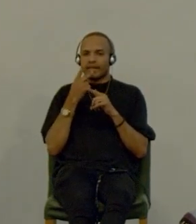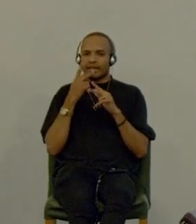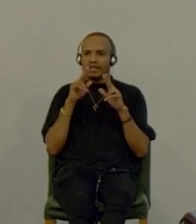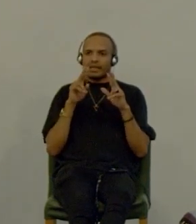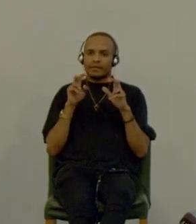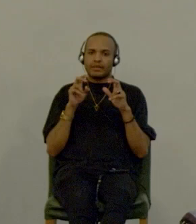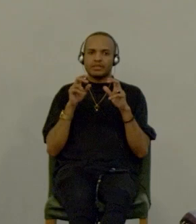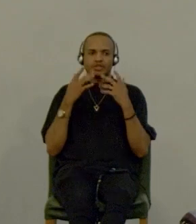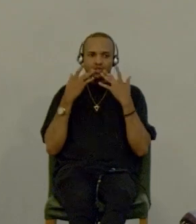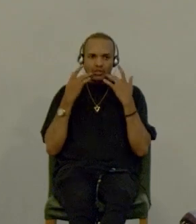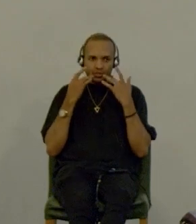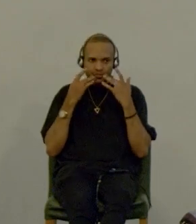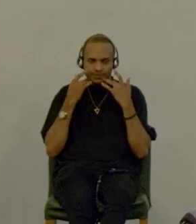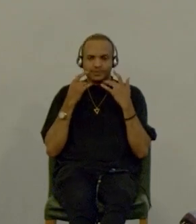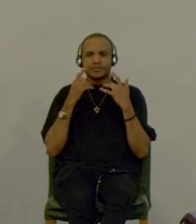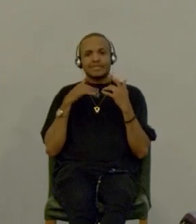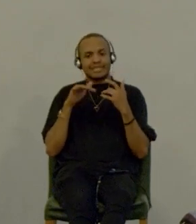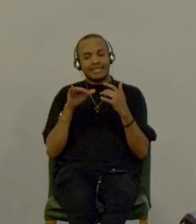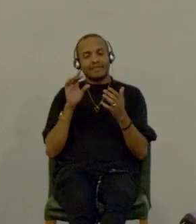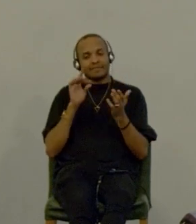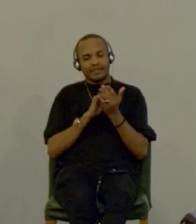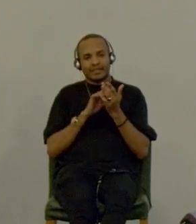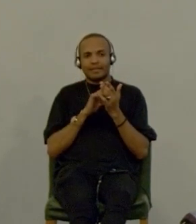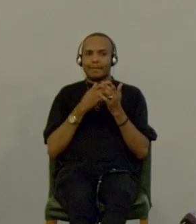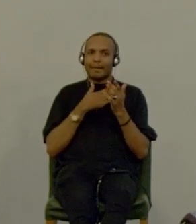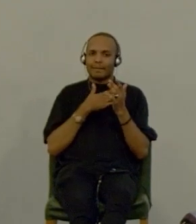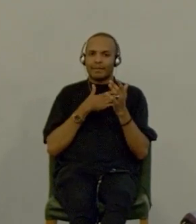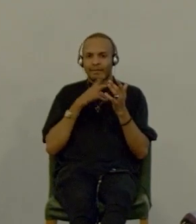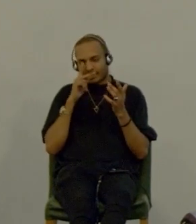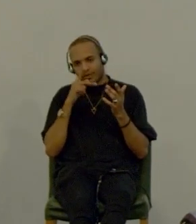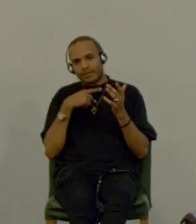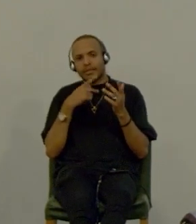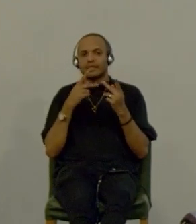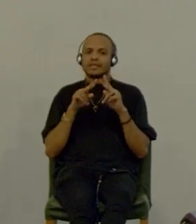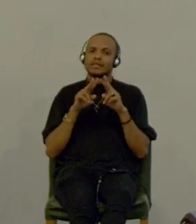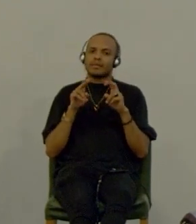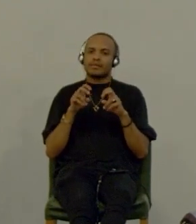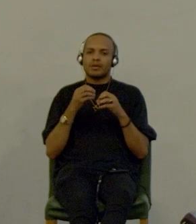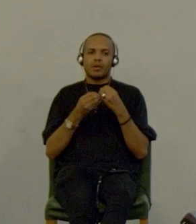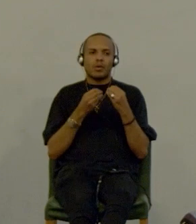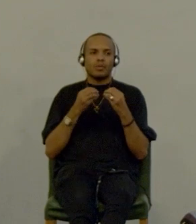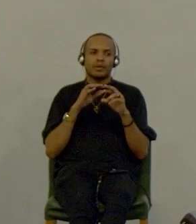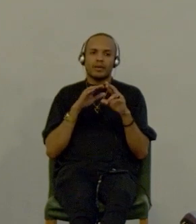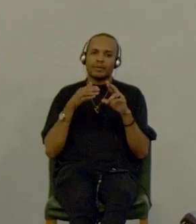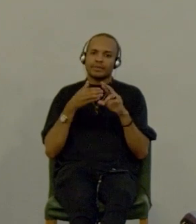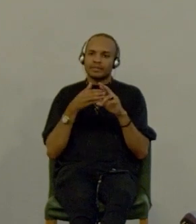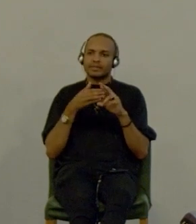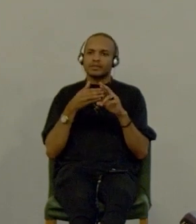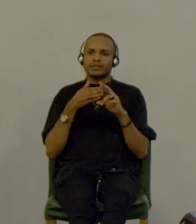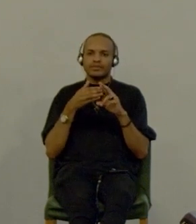pour moi, c'est très lié, la question de la représentation